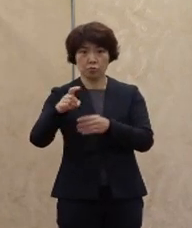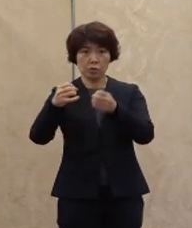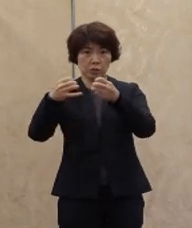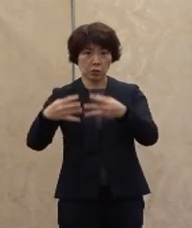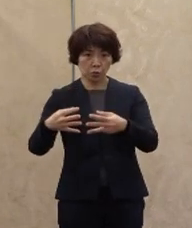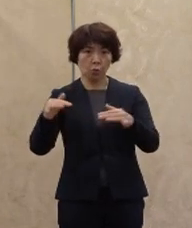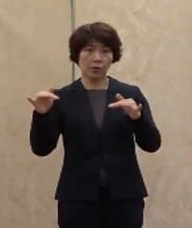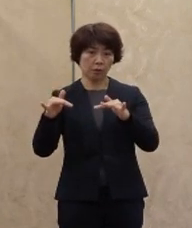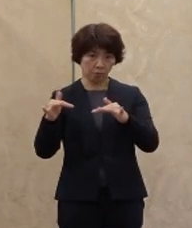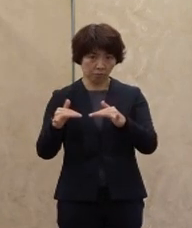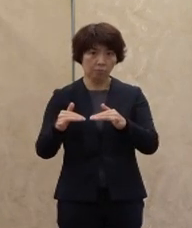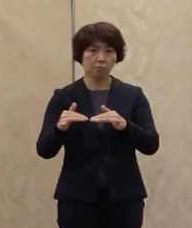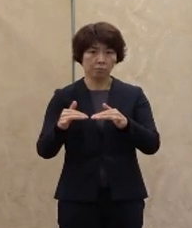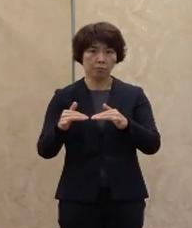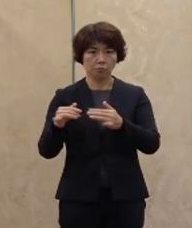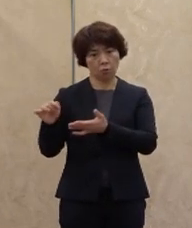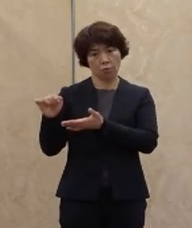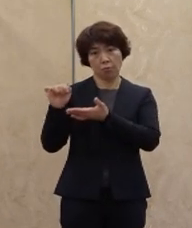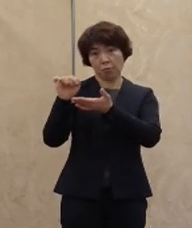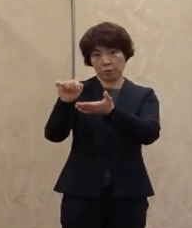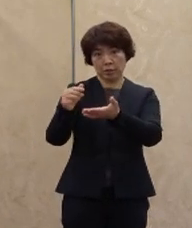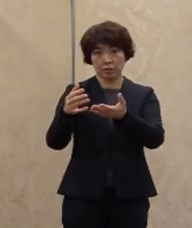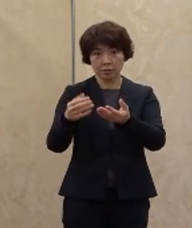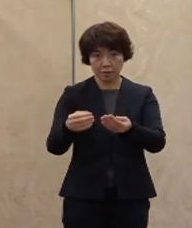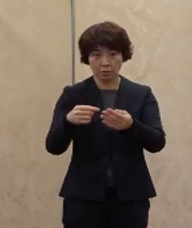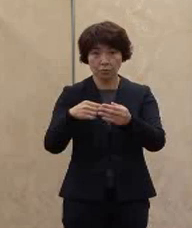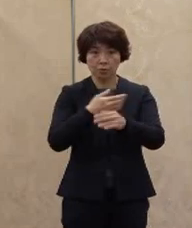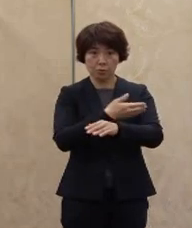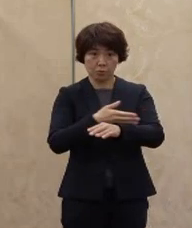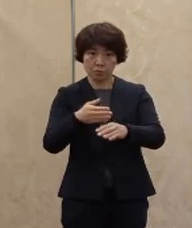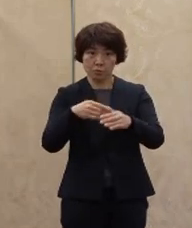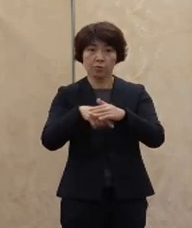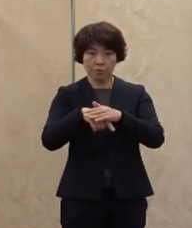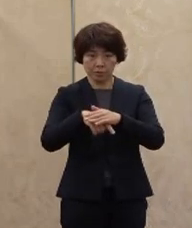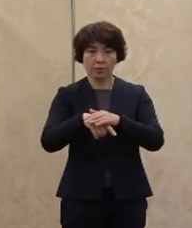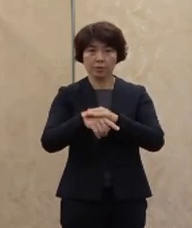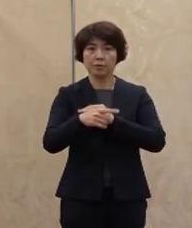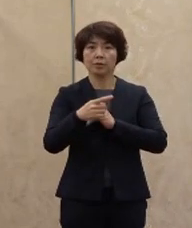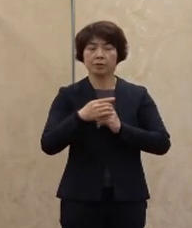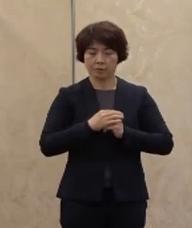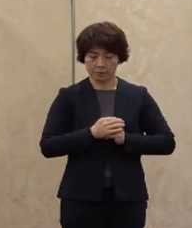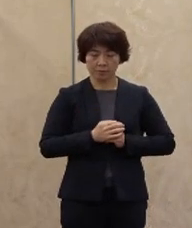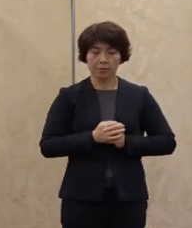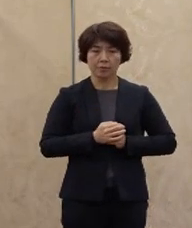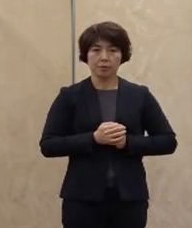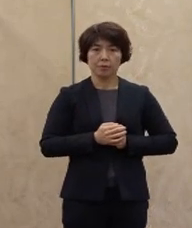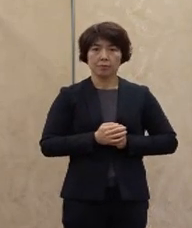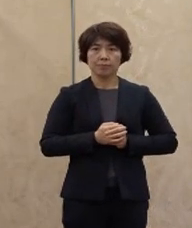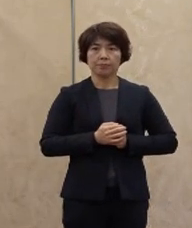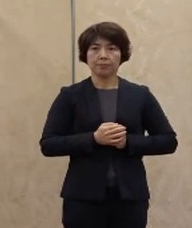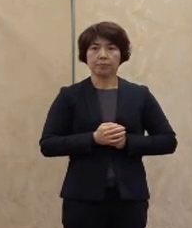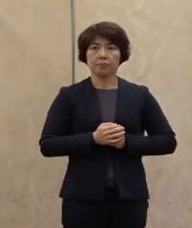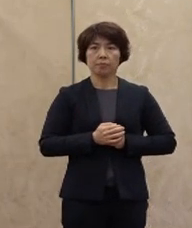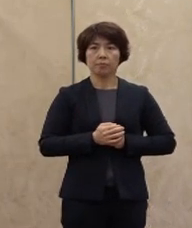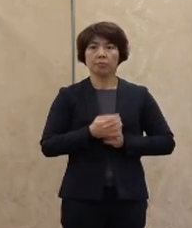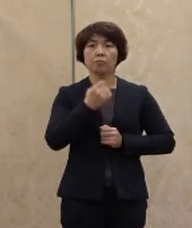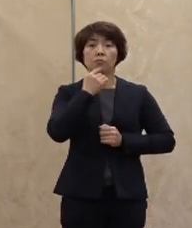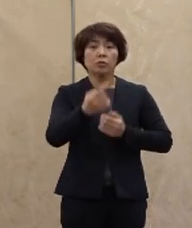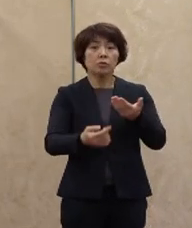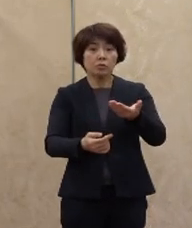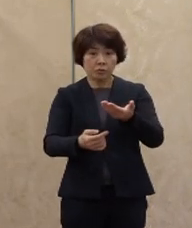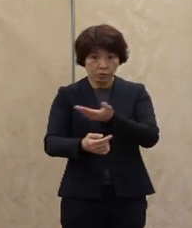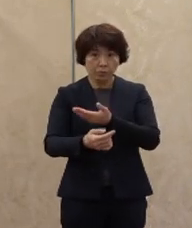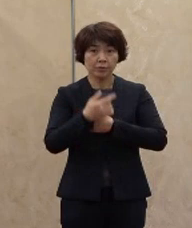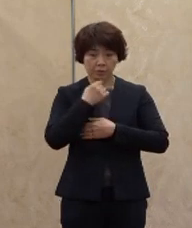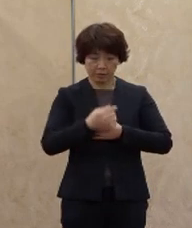は持ち出しているという、検討しているというところでもあります。 あと1個だけ、ごめんなさい、1